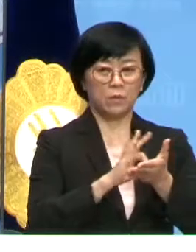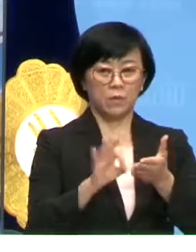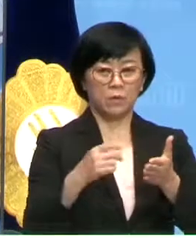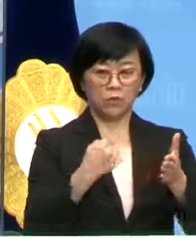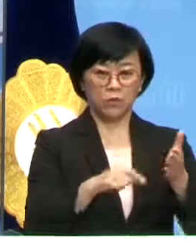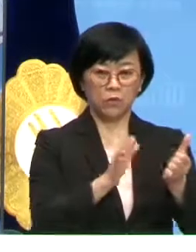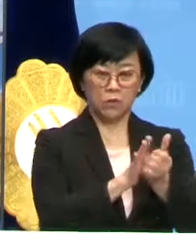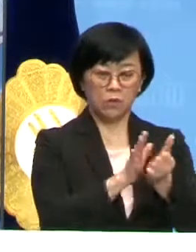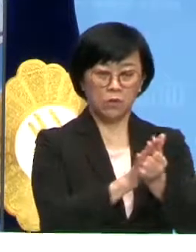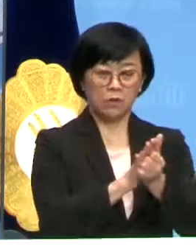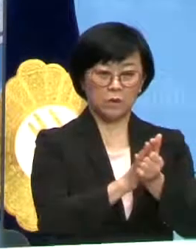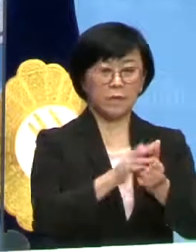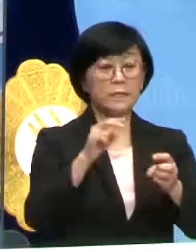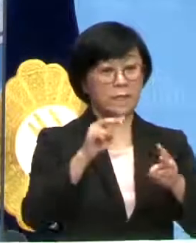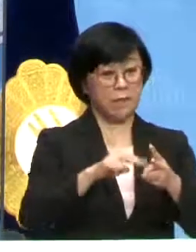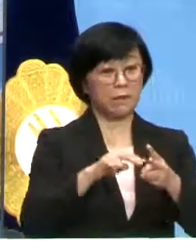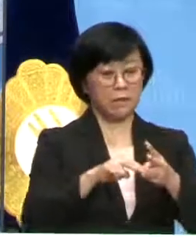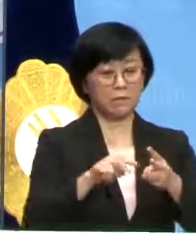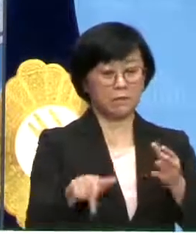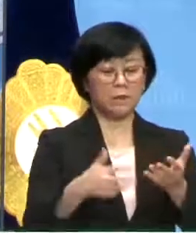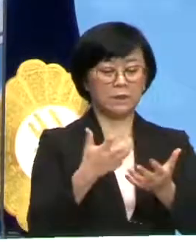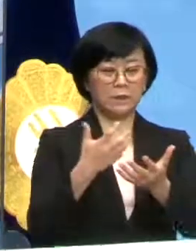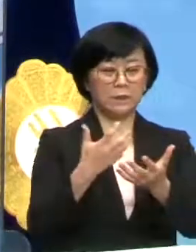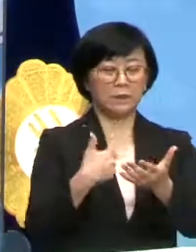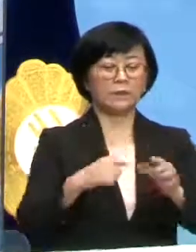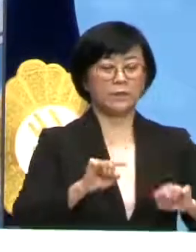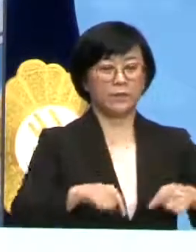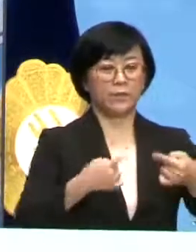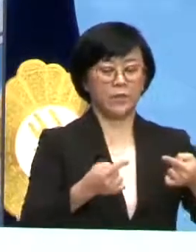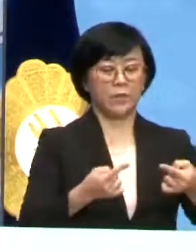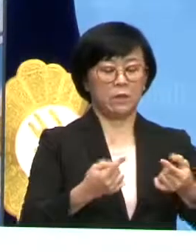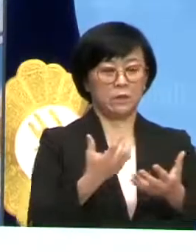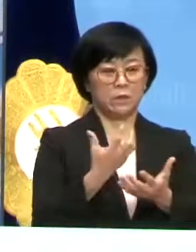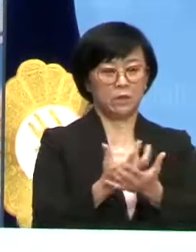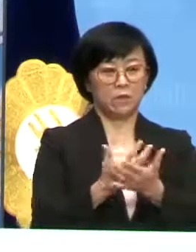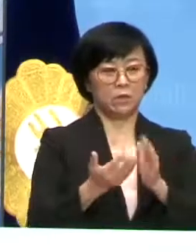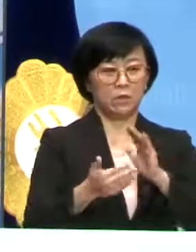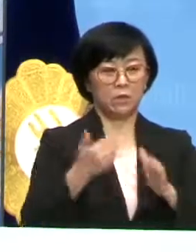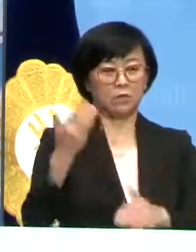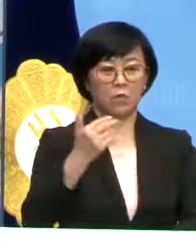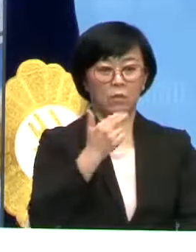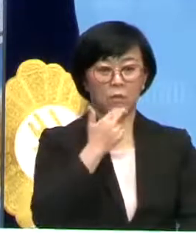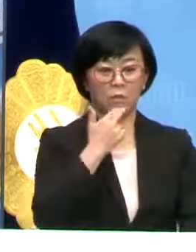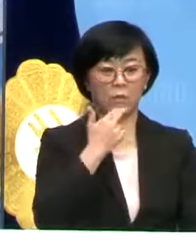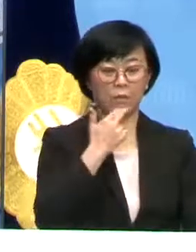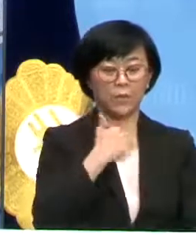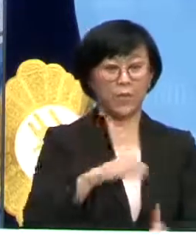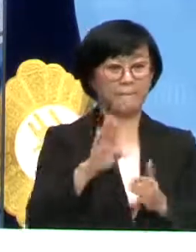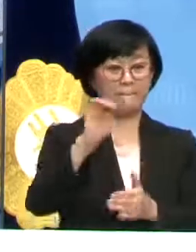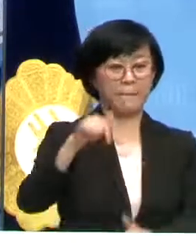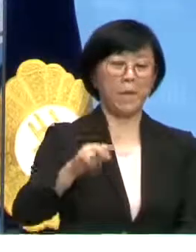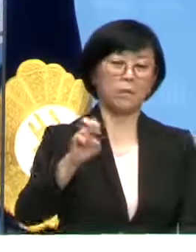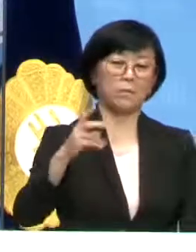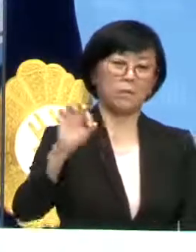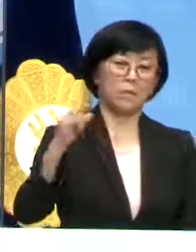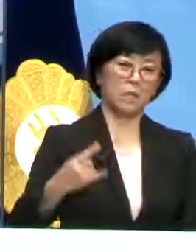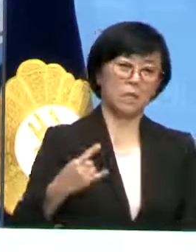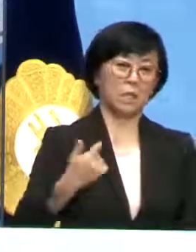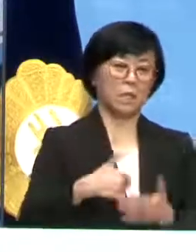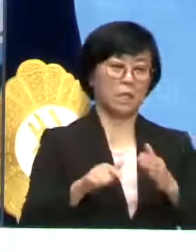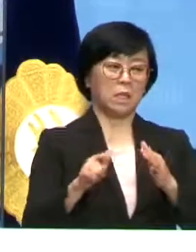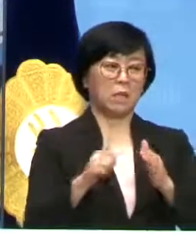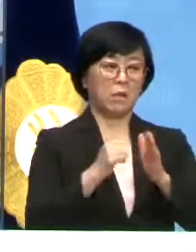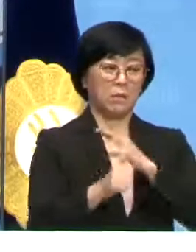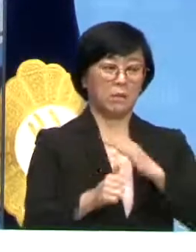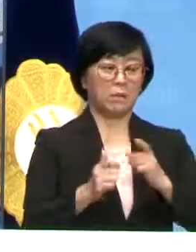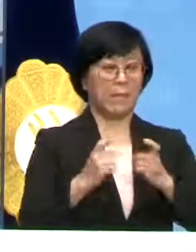센터 대표 신 2종 1세트 당 님 참석해 주셨습니다 아 다음 문제 소비자 함께 박명희 대표 님의 간단한 개인사를